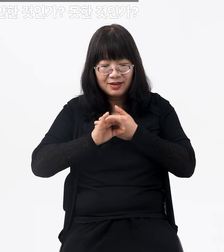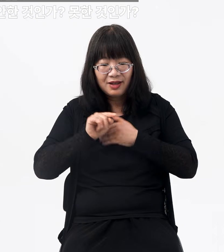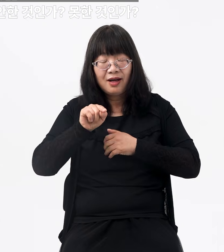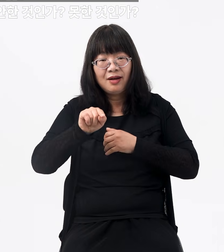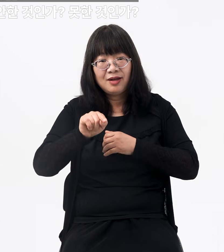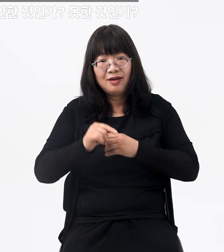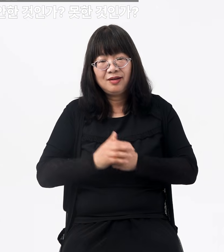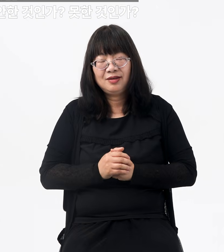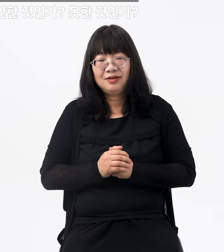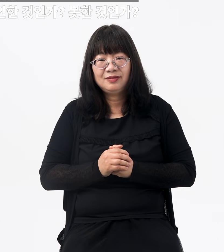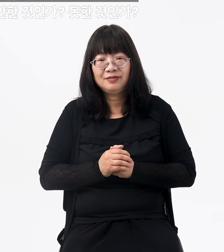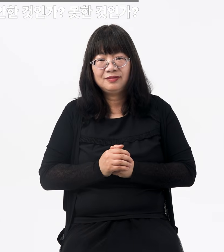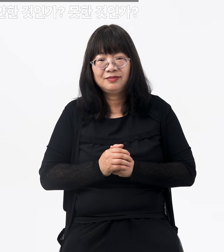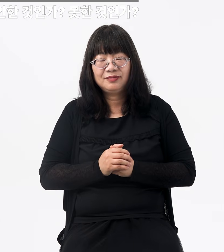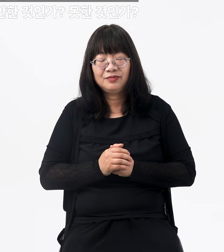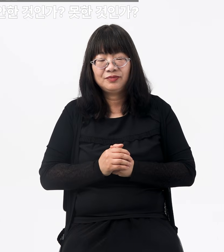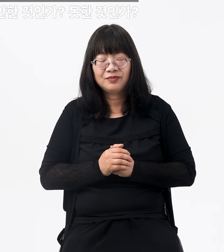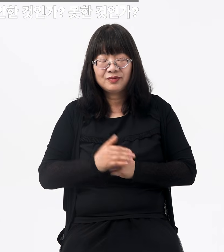이거